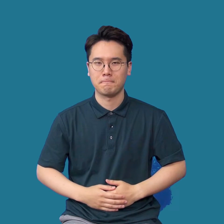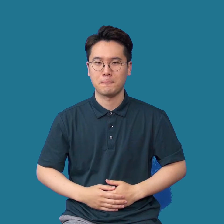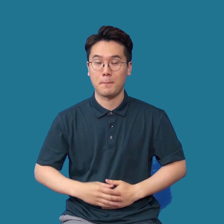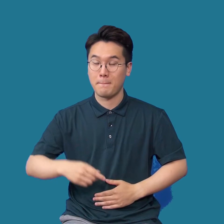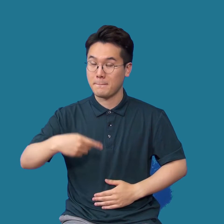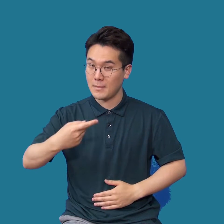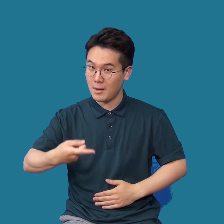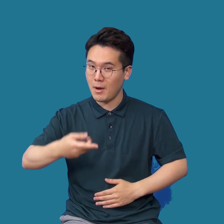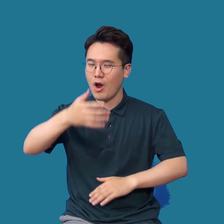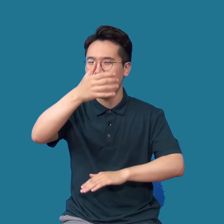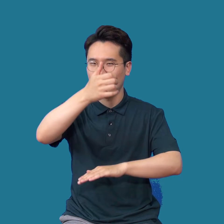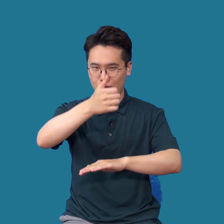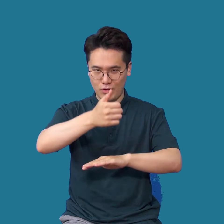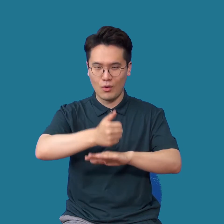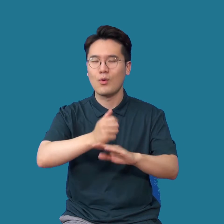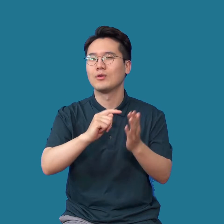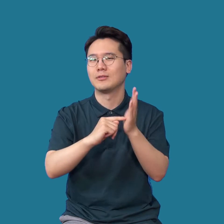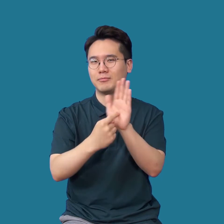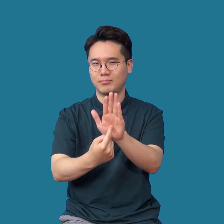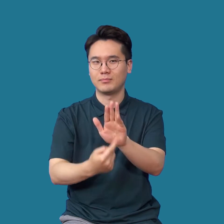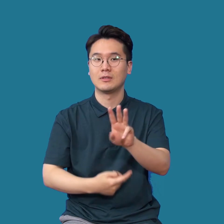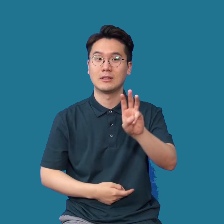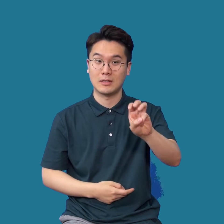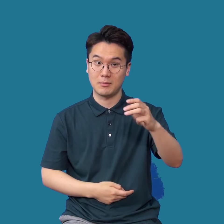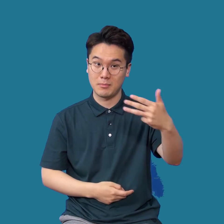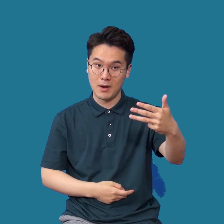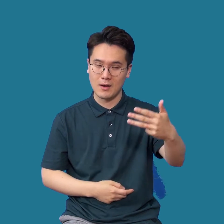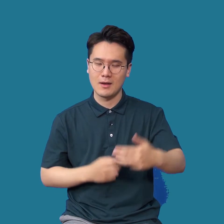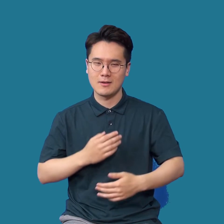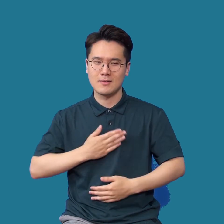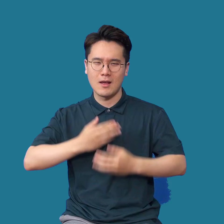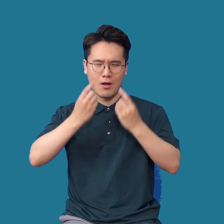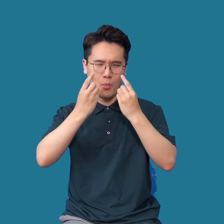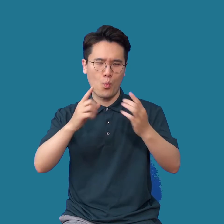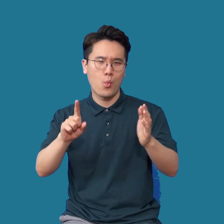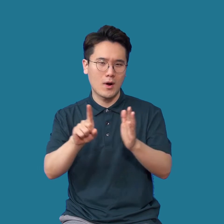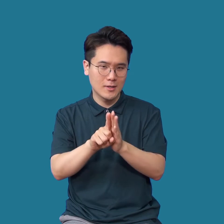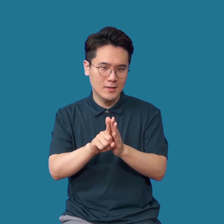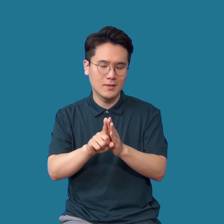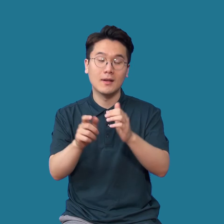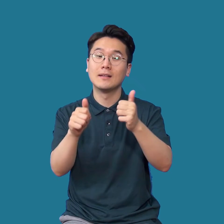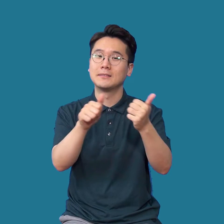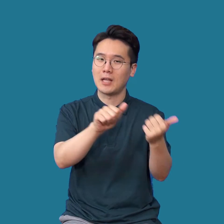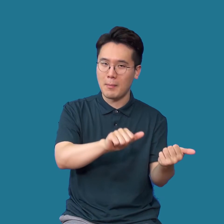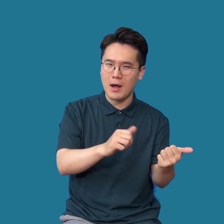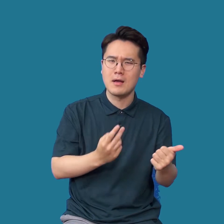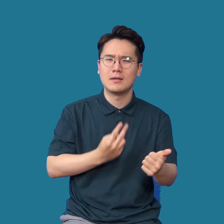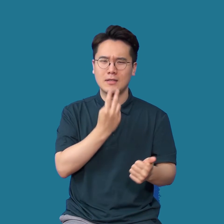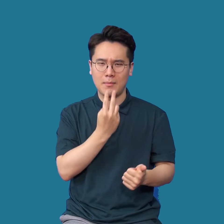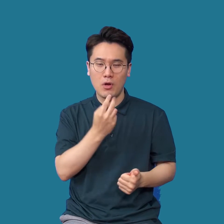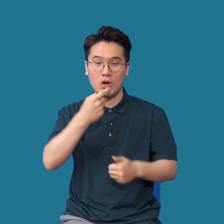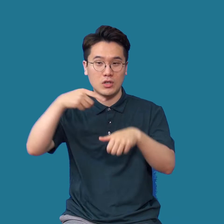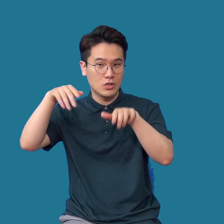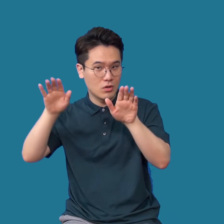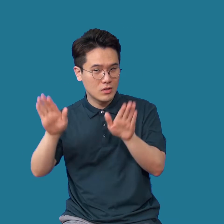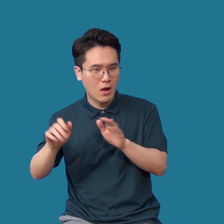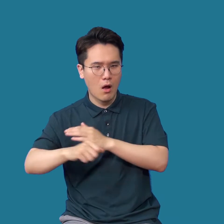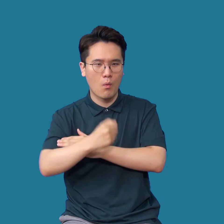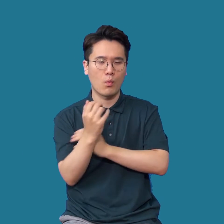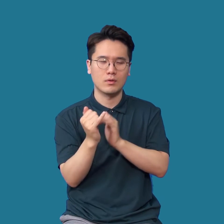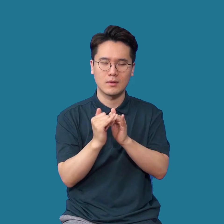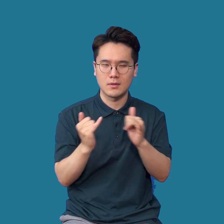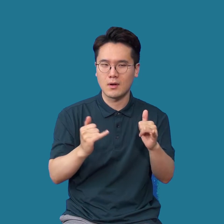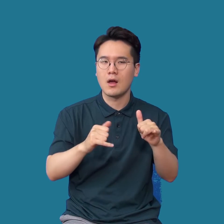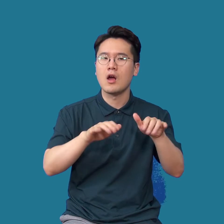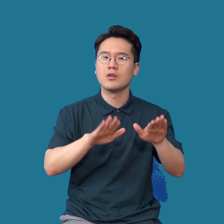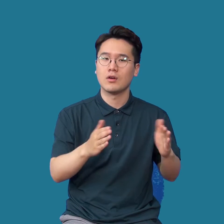최종 결론을 내립니다. 38절에 내가 확신하노니 사망이나 생명이나 천사들이나 권세자들이나